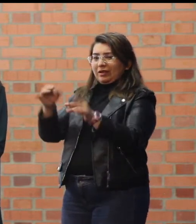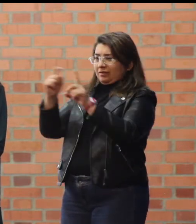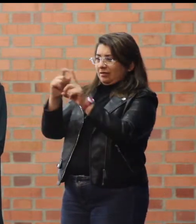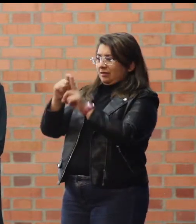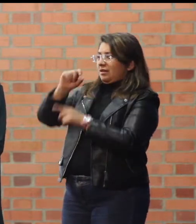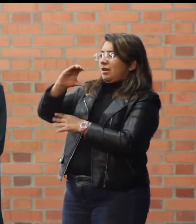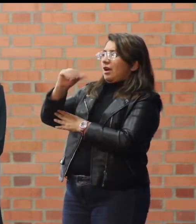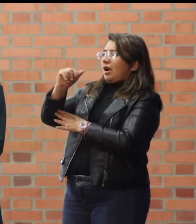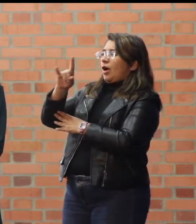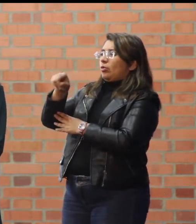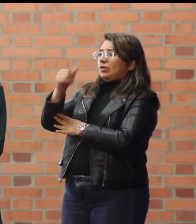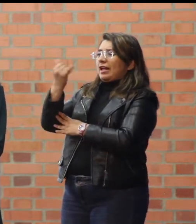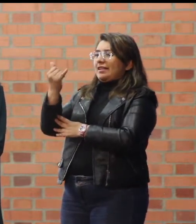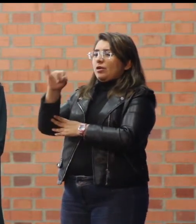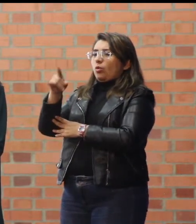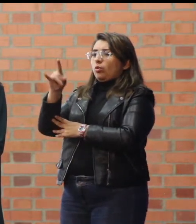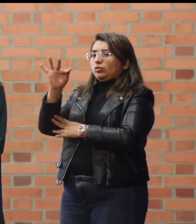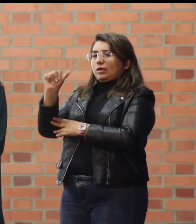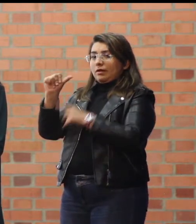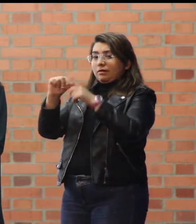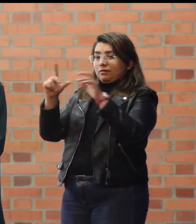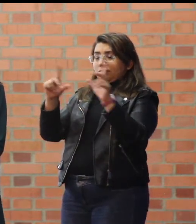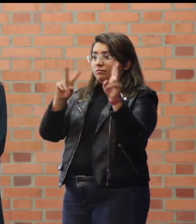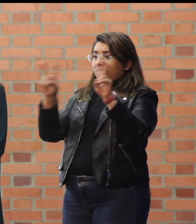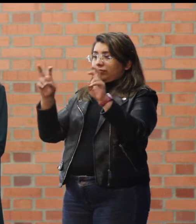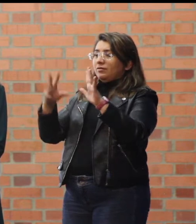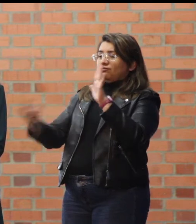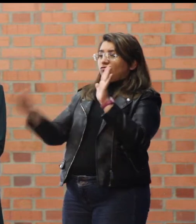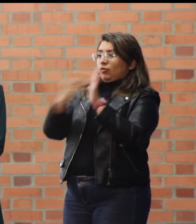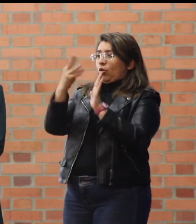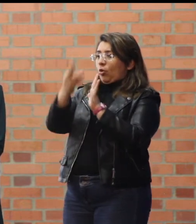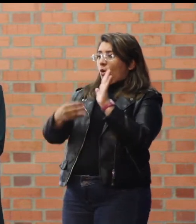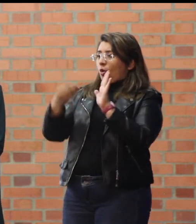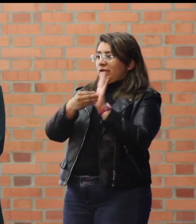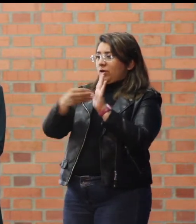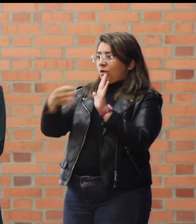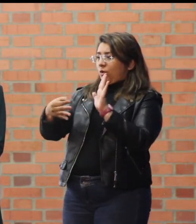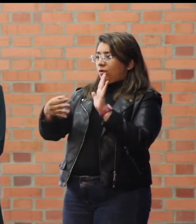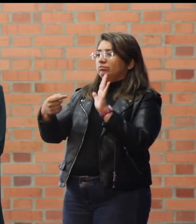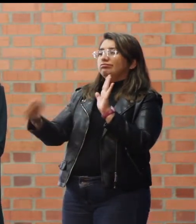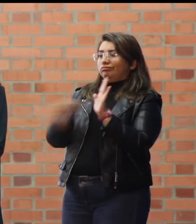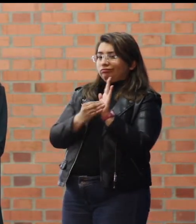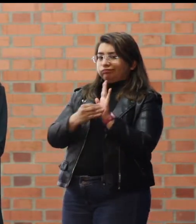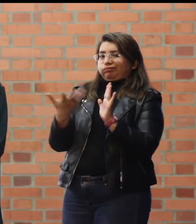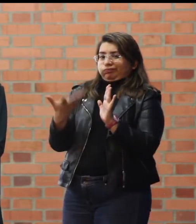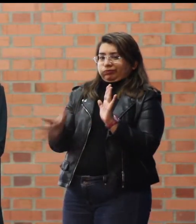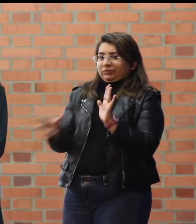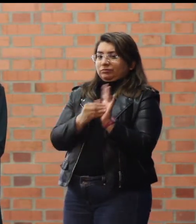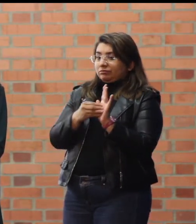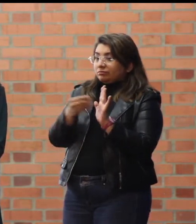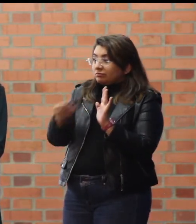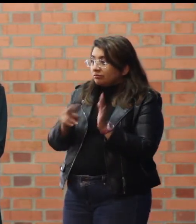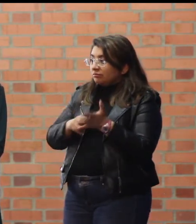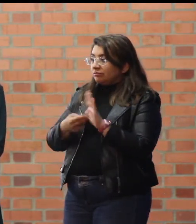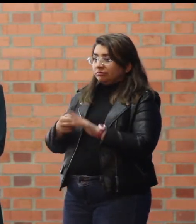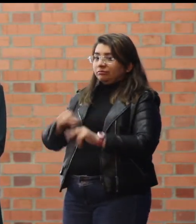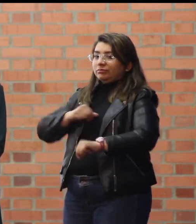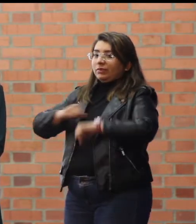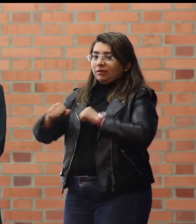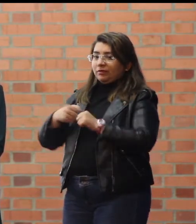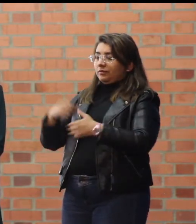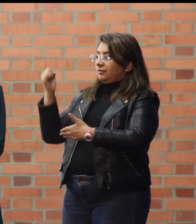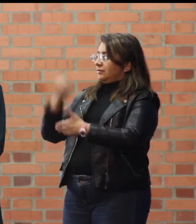por la eliminación del delito de aborto del Código Penal que el año pasado logró la eliminación del delito de aborto